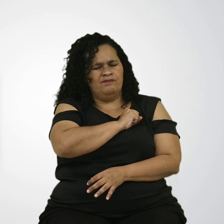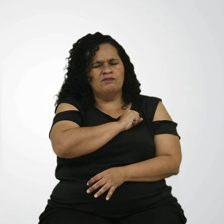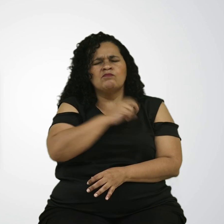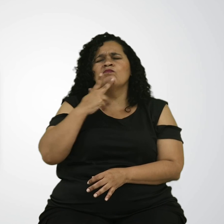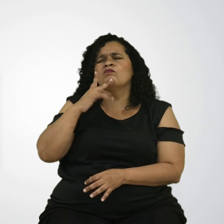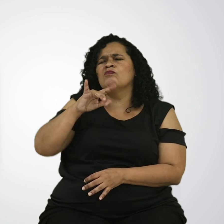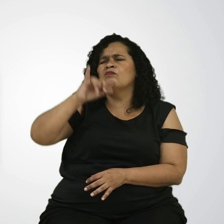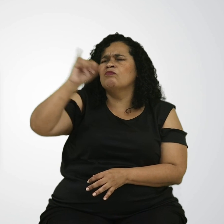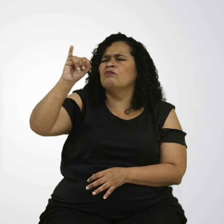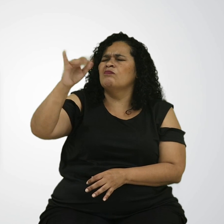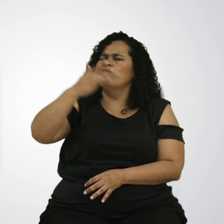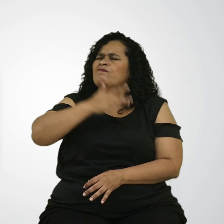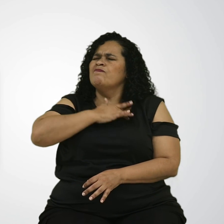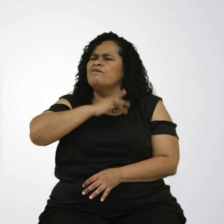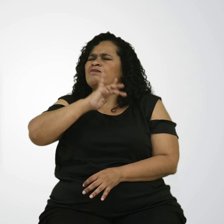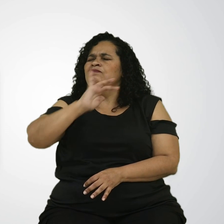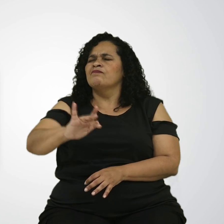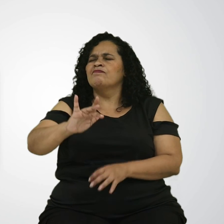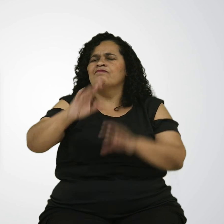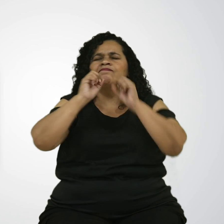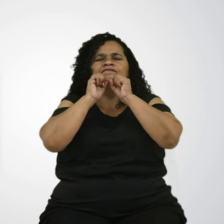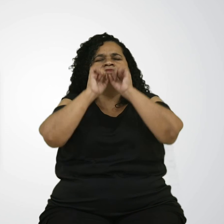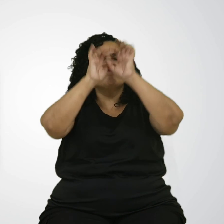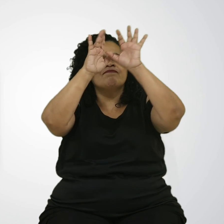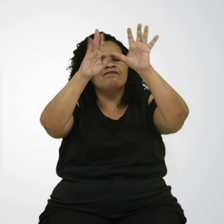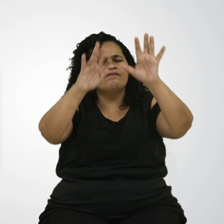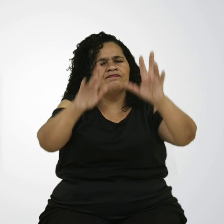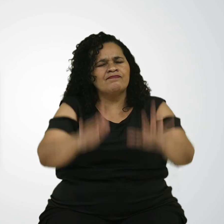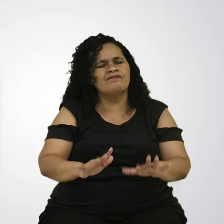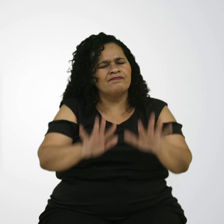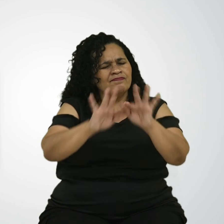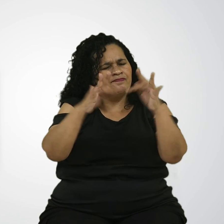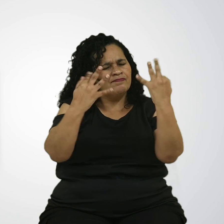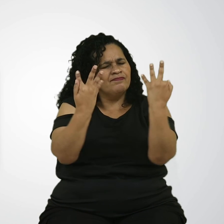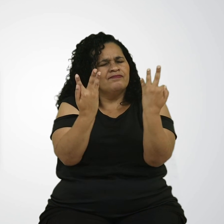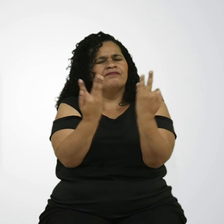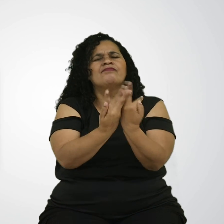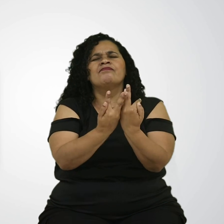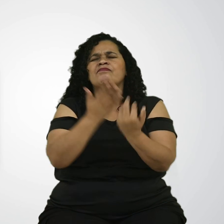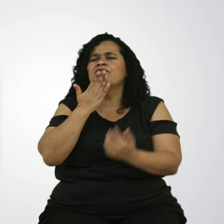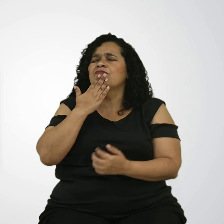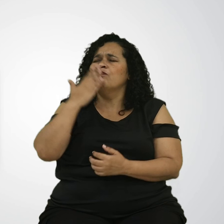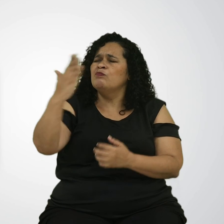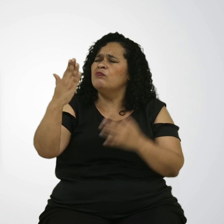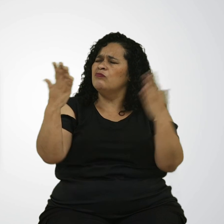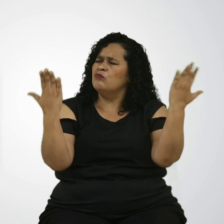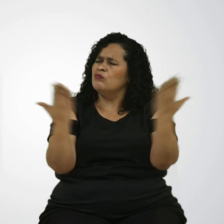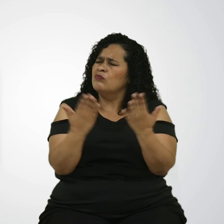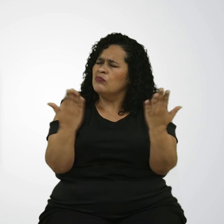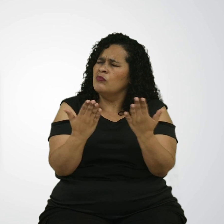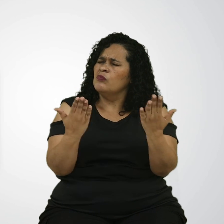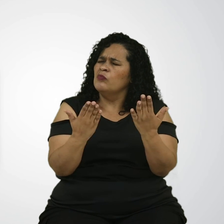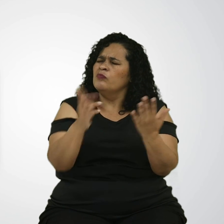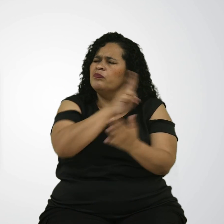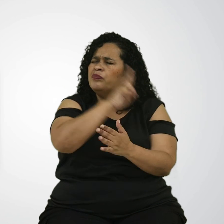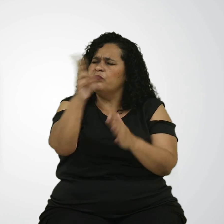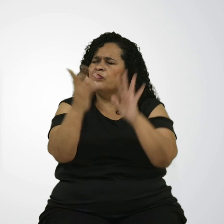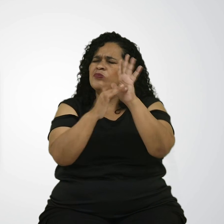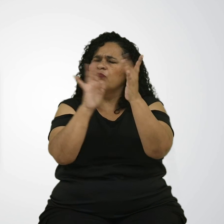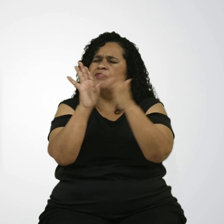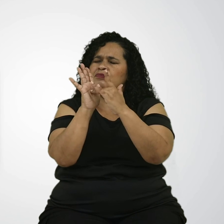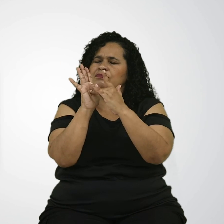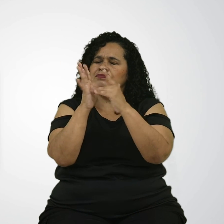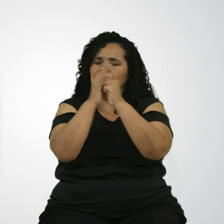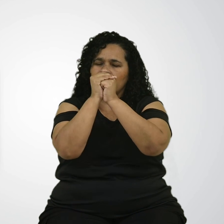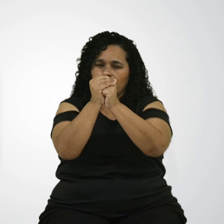Santo, tem misericórdia, abençoe, meu Deus, as nossas famílias. Nós te suplicamos, ó Deus, e te pedimos, em nome de Jesus.